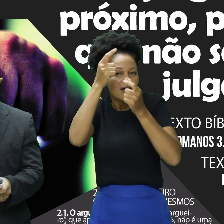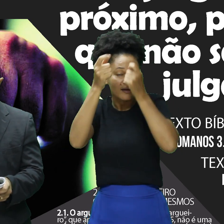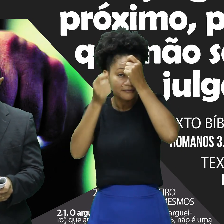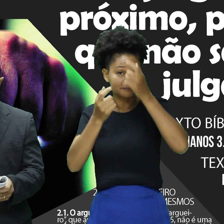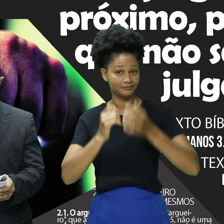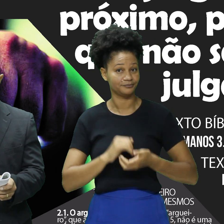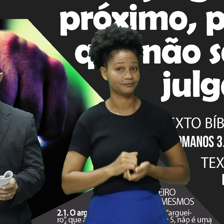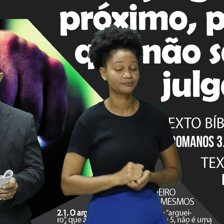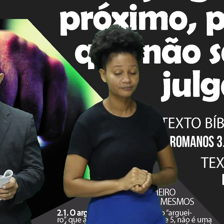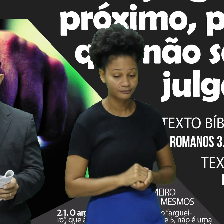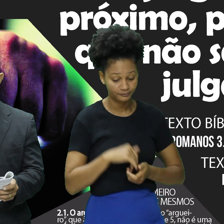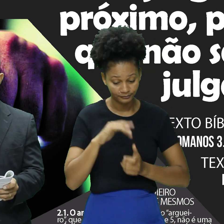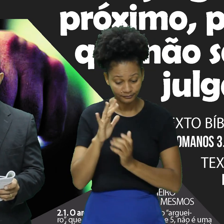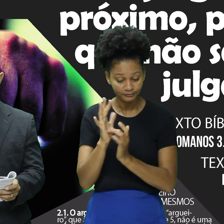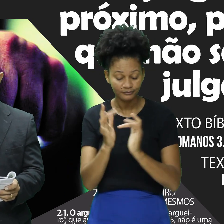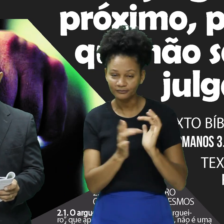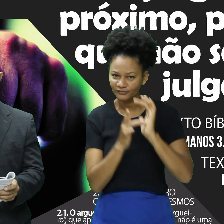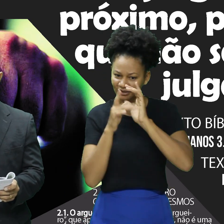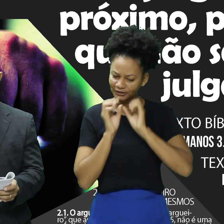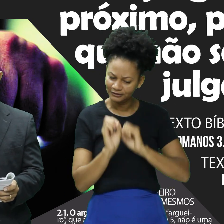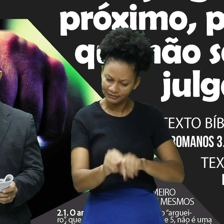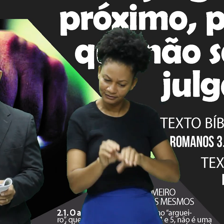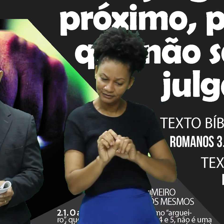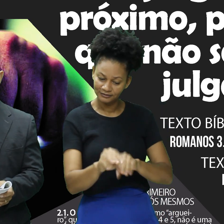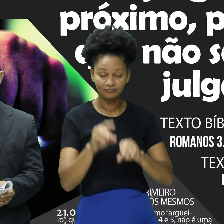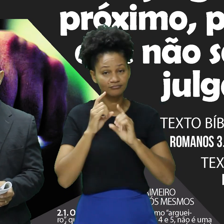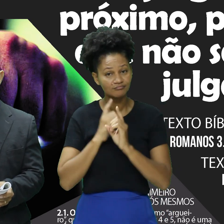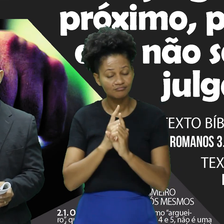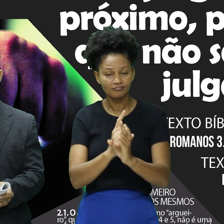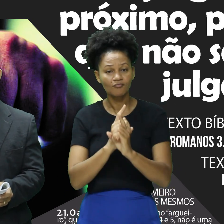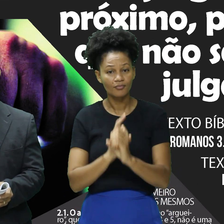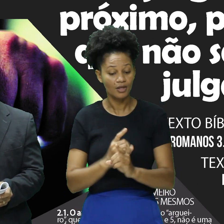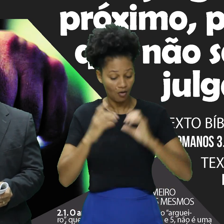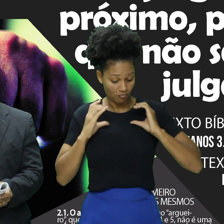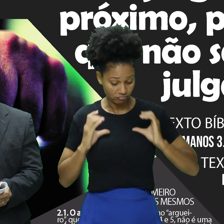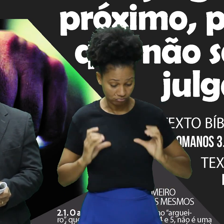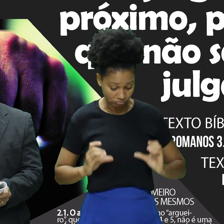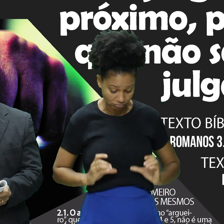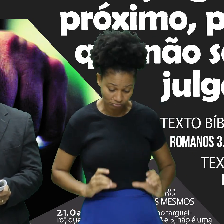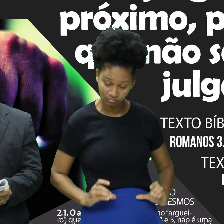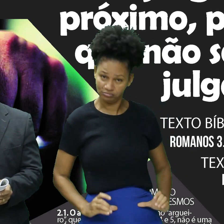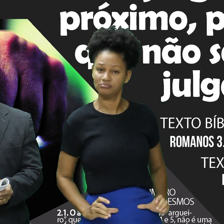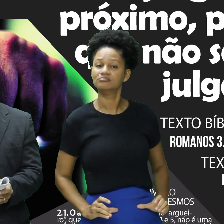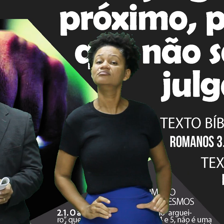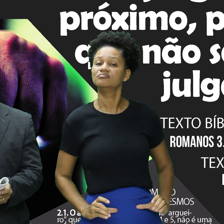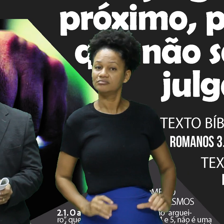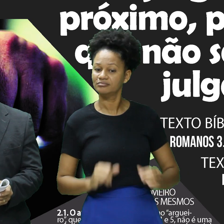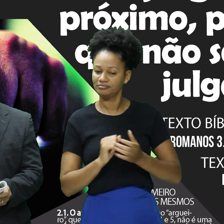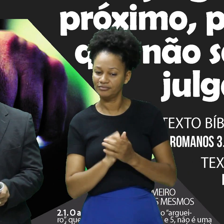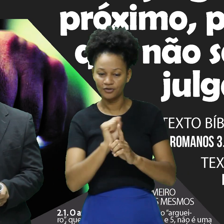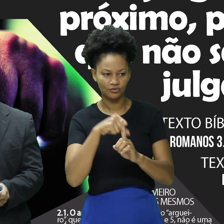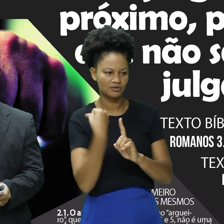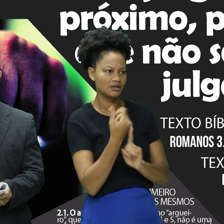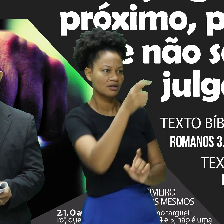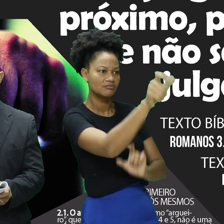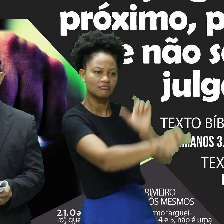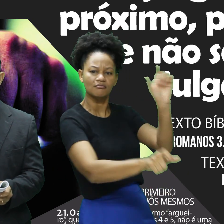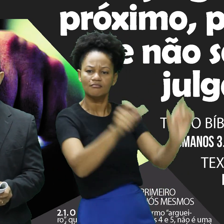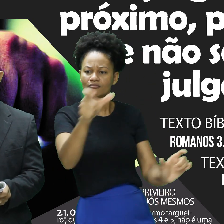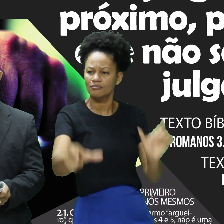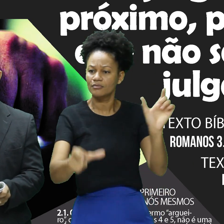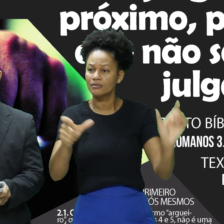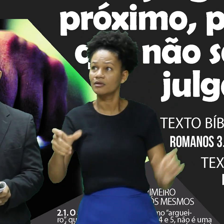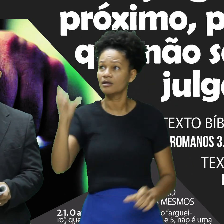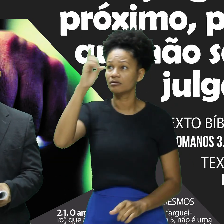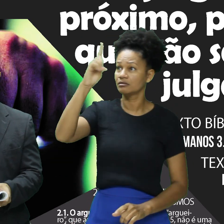Então, Jesus ensina os discípulos, ele está ensinando comportamento diante da sociedade e diante